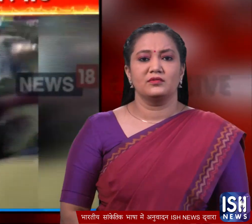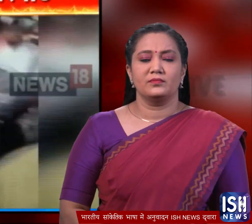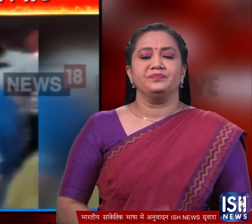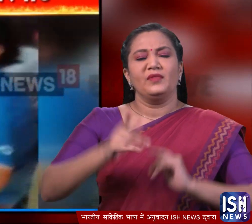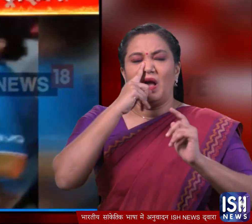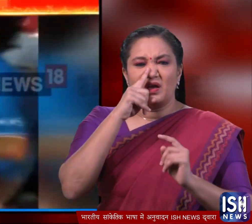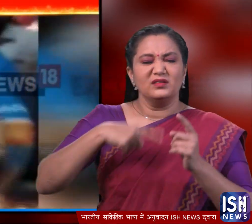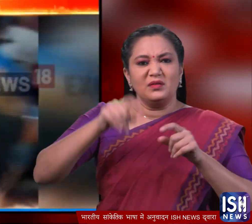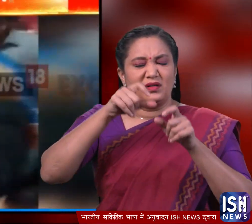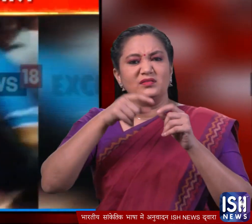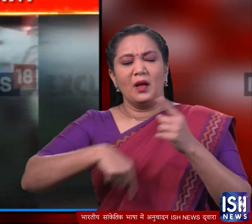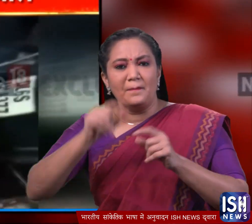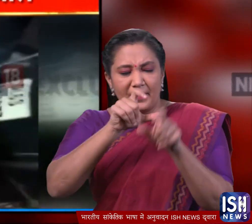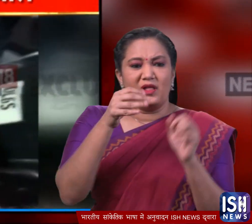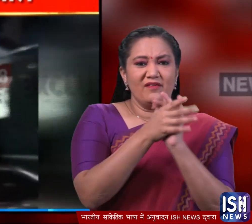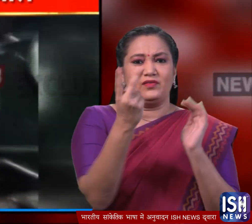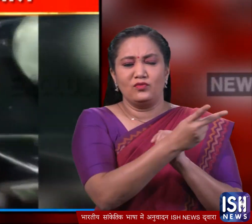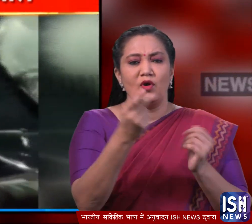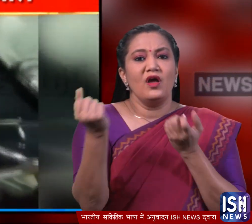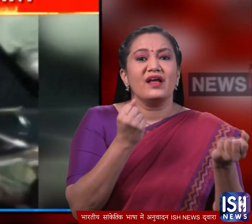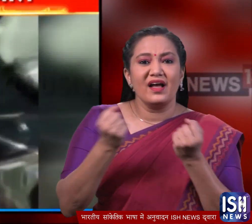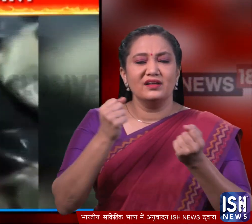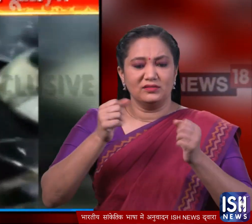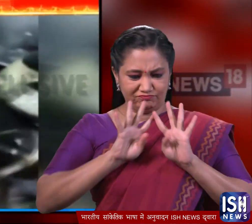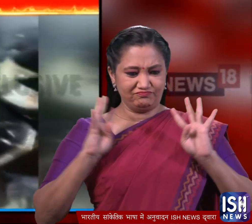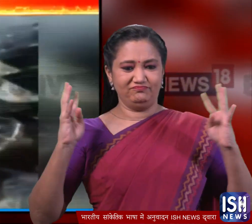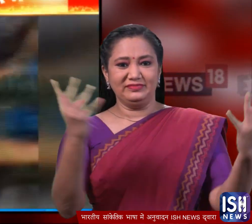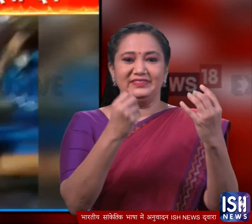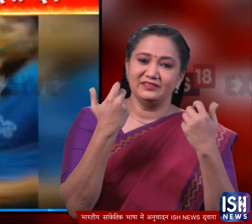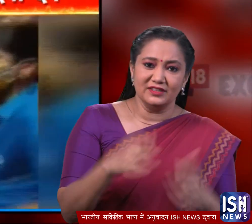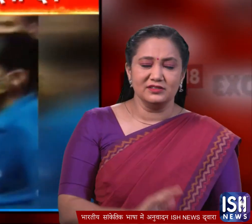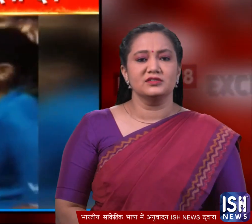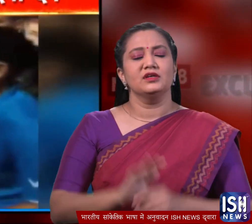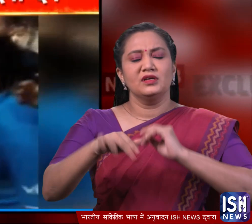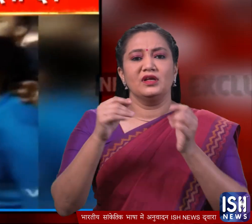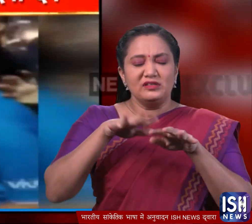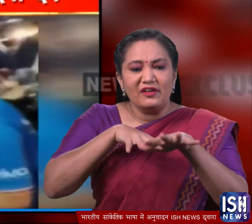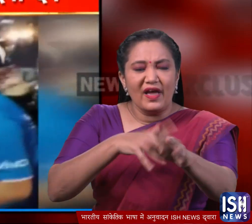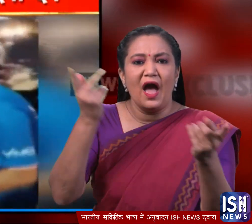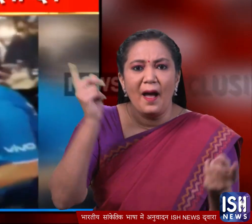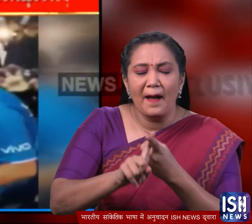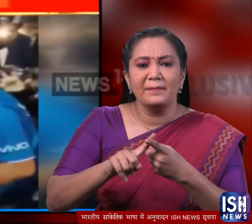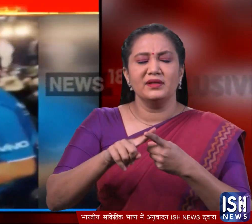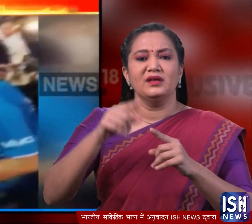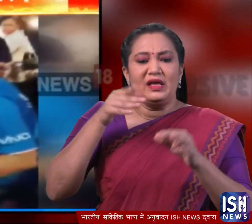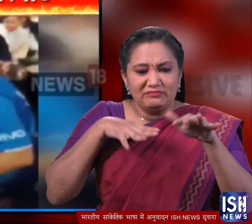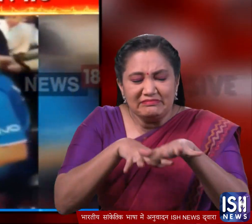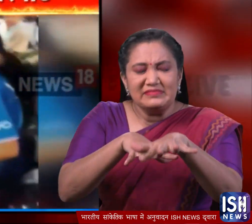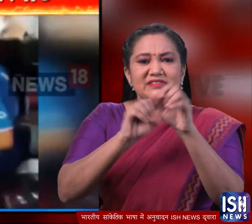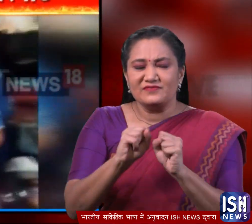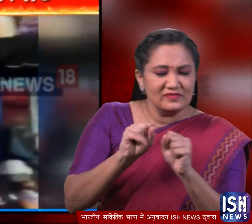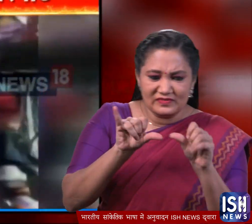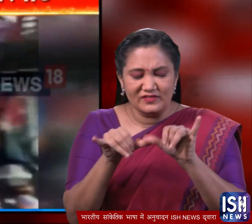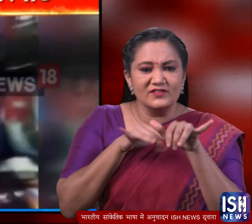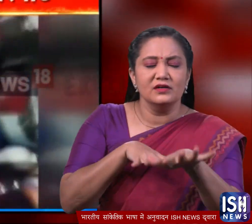भुगतोगे। इसके बाद गुस्साई भीड़ ने उसे और उसकी एक दोस्त की गाड़ी को चारों तरफ से घेर लिया। बताया गया कि ट्रैफिक जैम में फंसे होने और